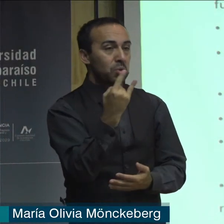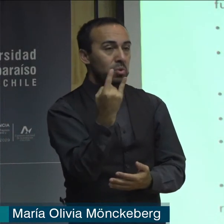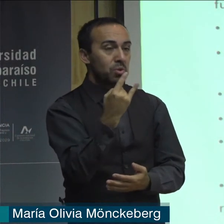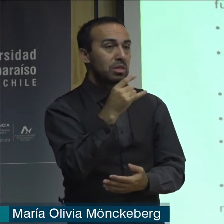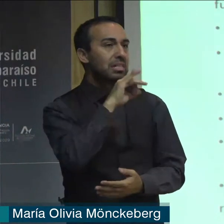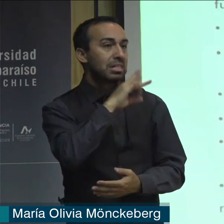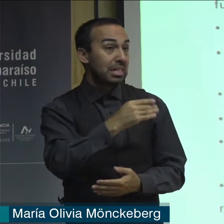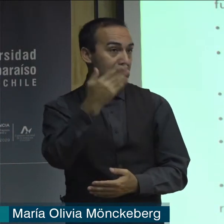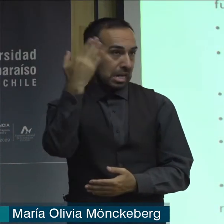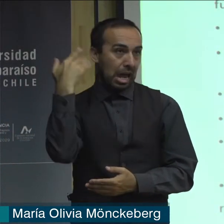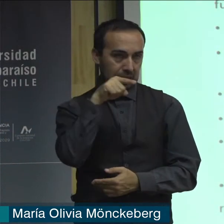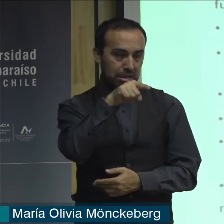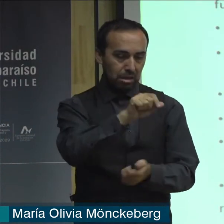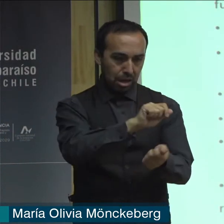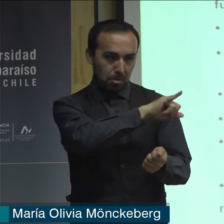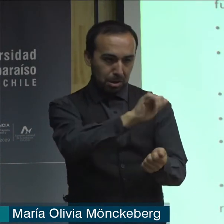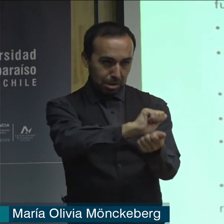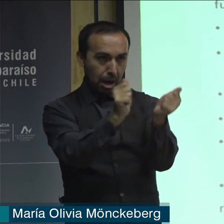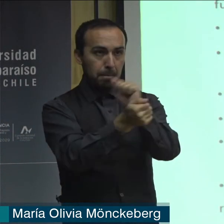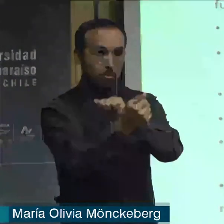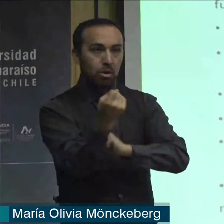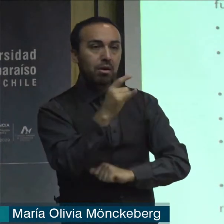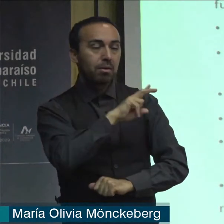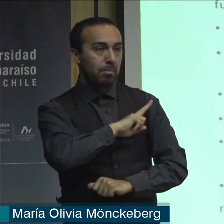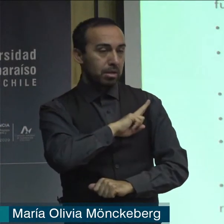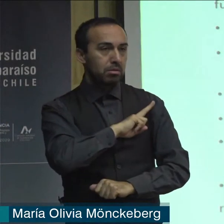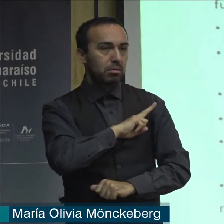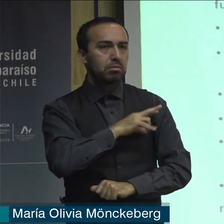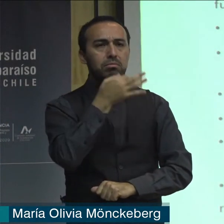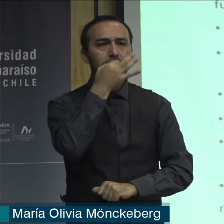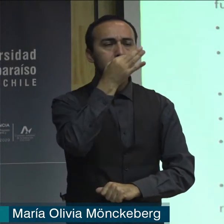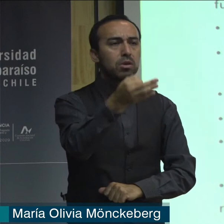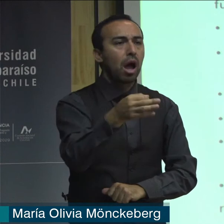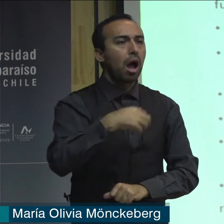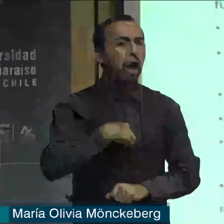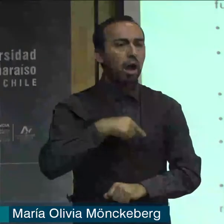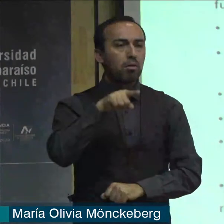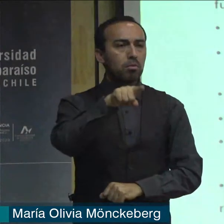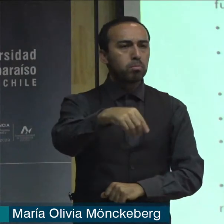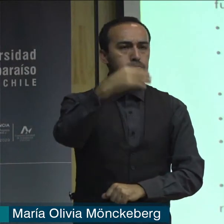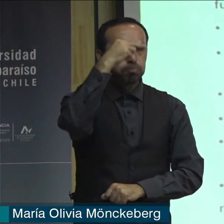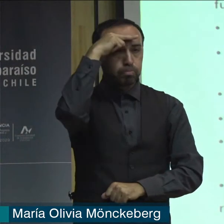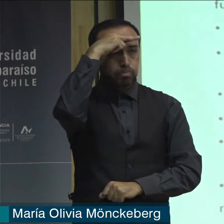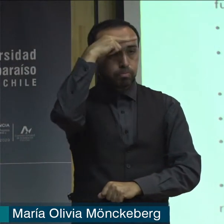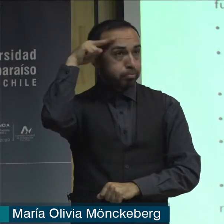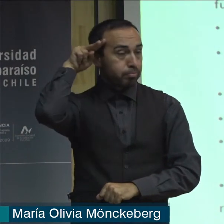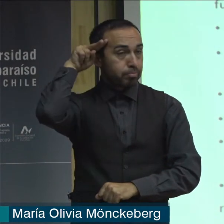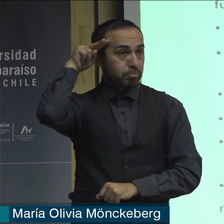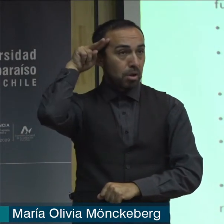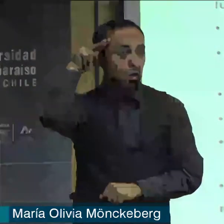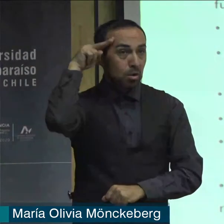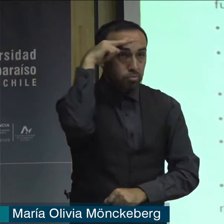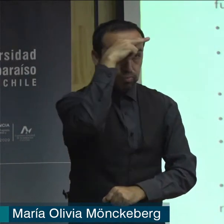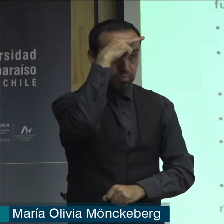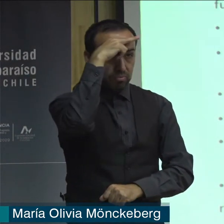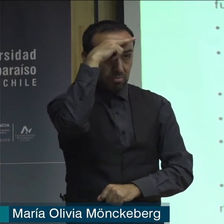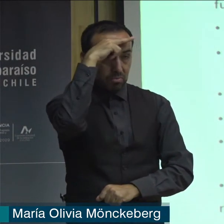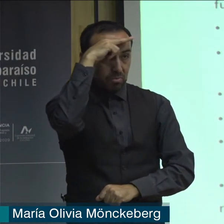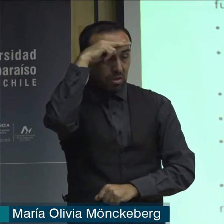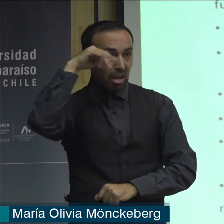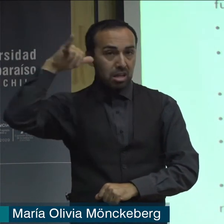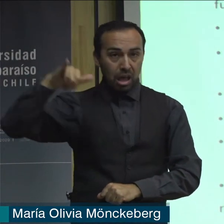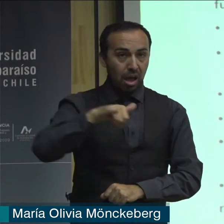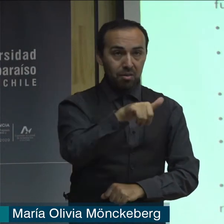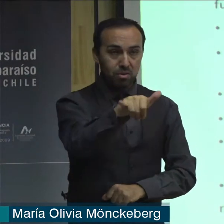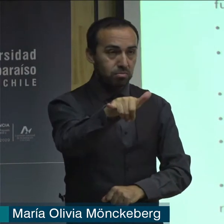de chile nombraron a un general de Aviación como rector delegado